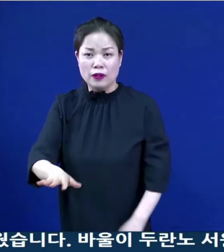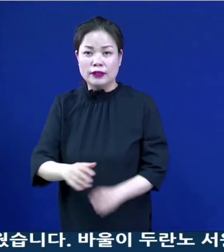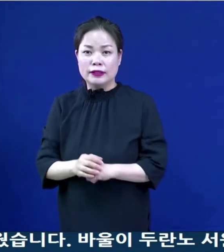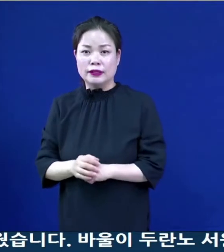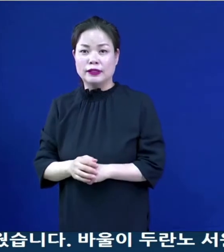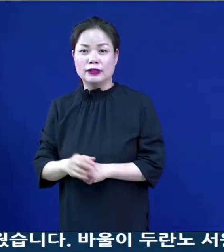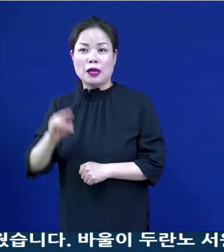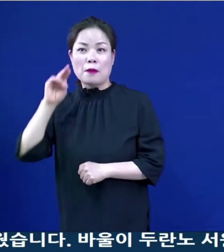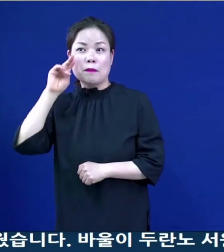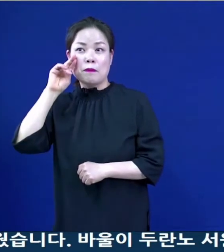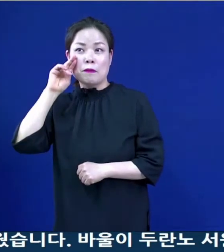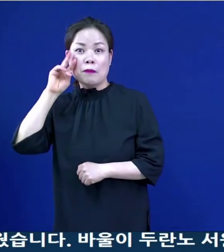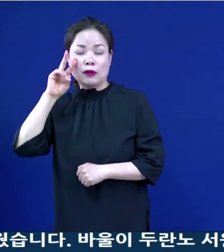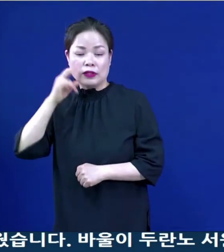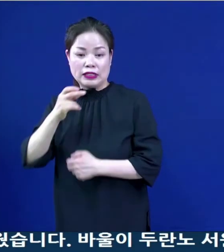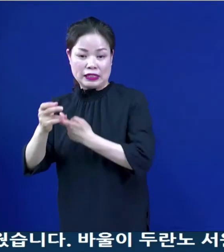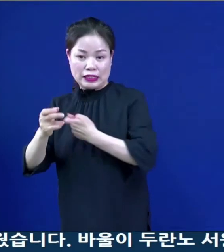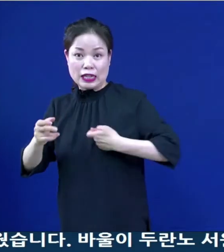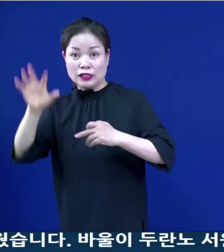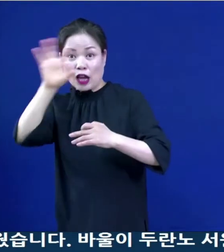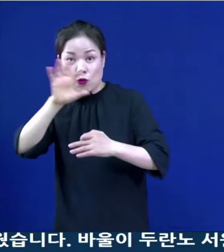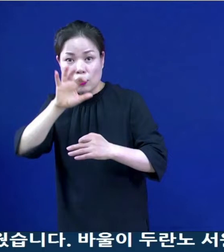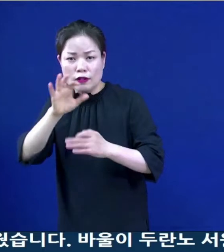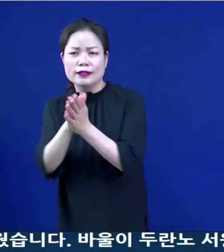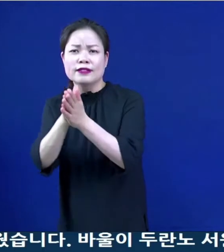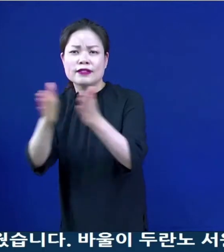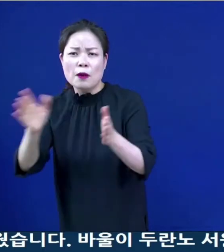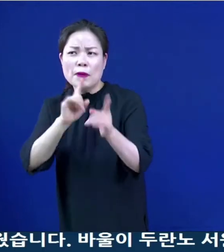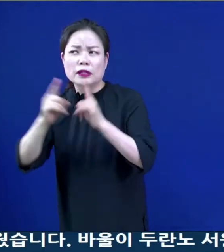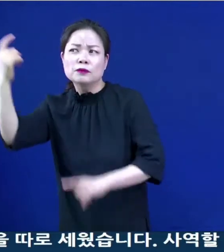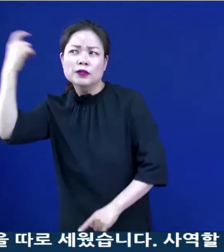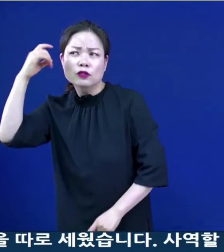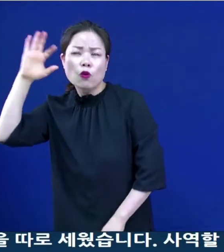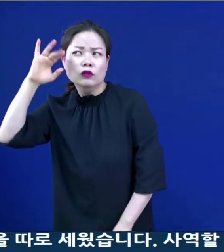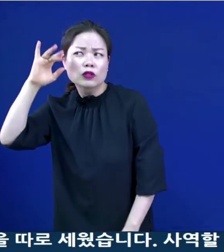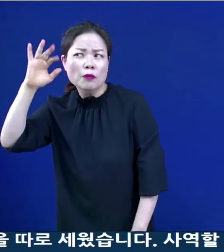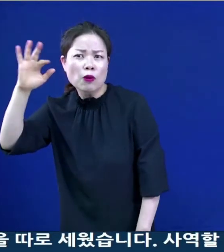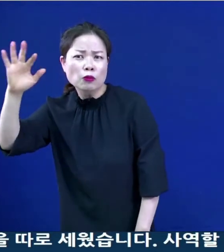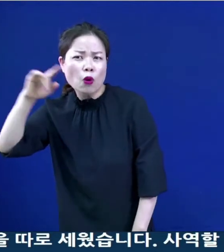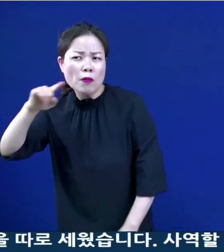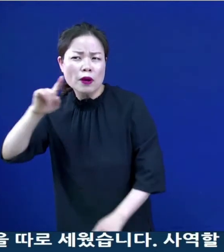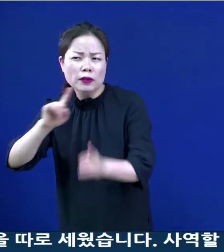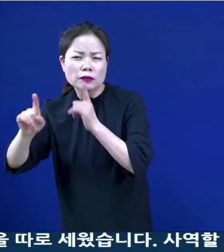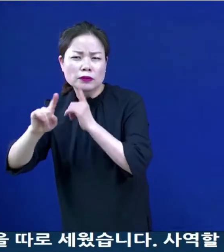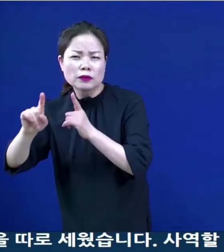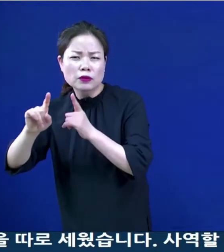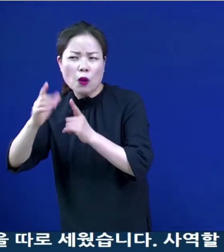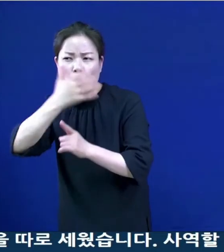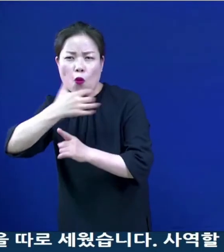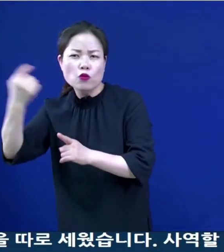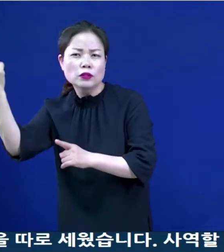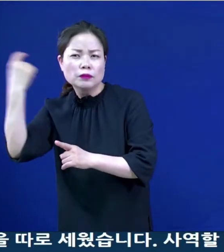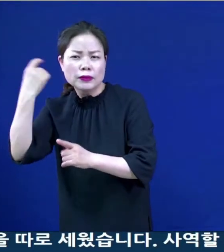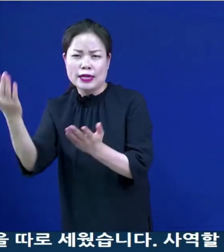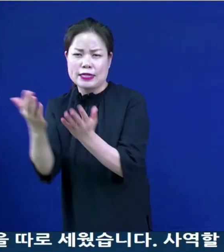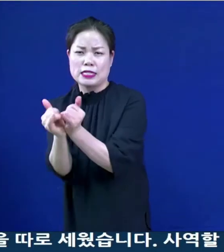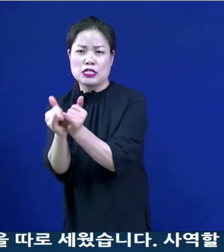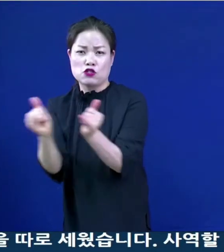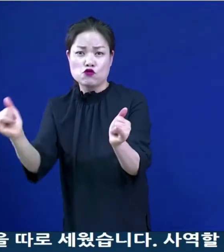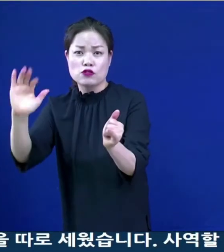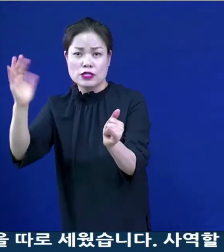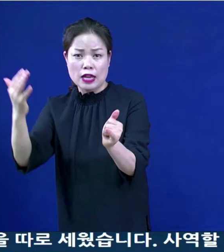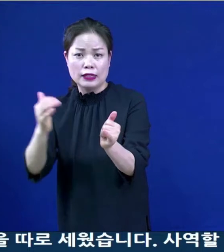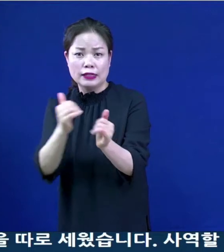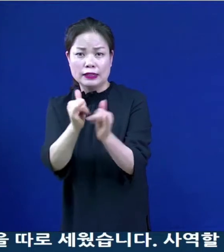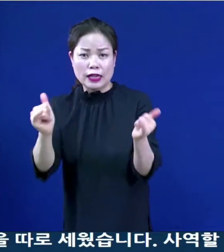제자 훈련이라는 걸 한 겁니다. 말씀을 듣고 말씀을 사모하고 이 말씀을 사용해서 복음의 일꾼들이 될